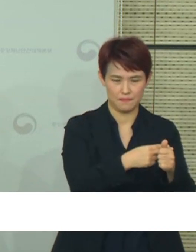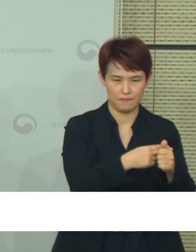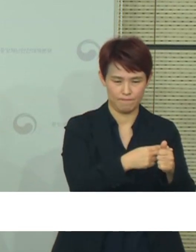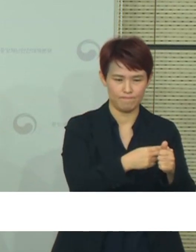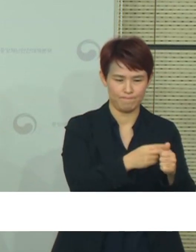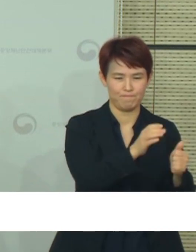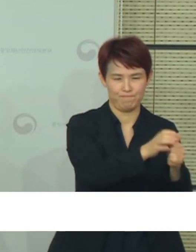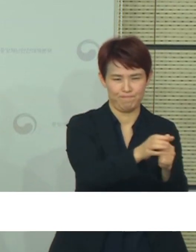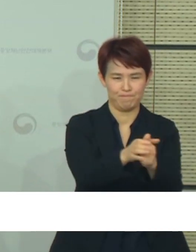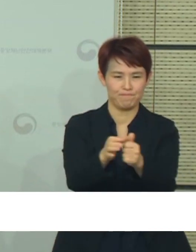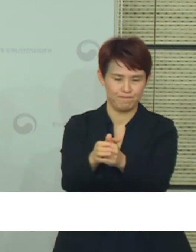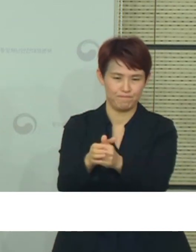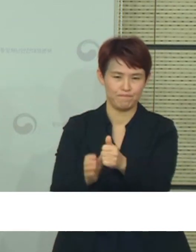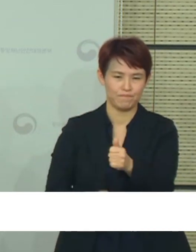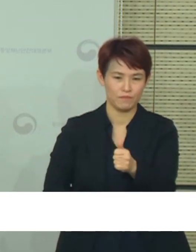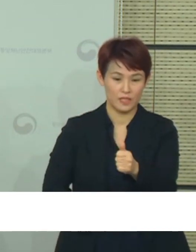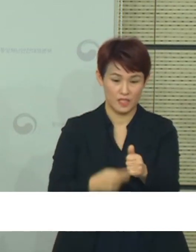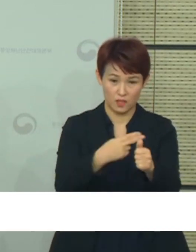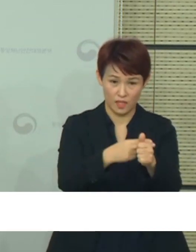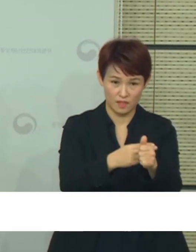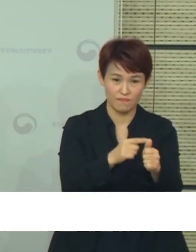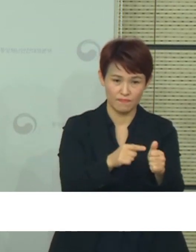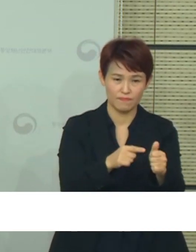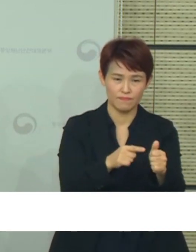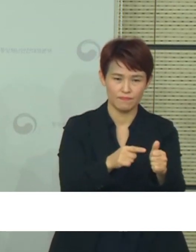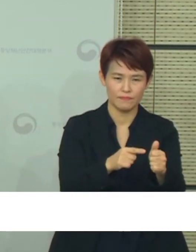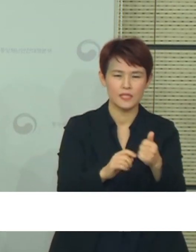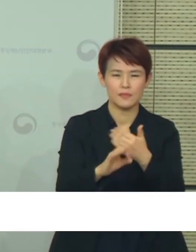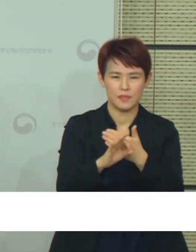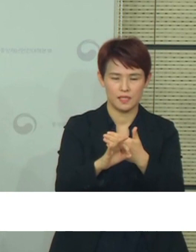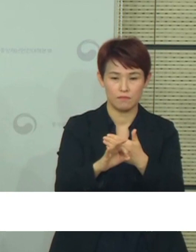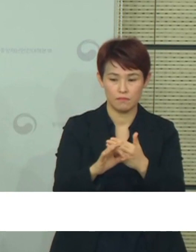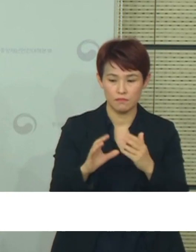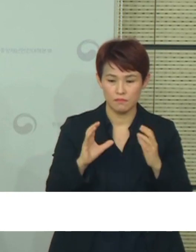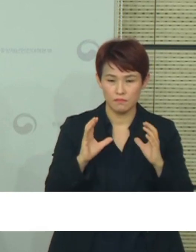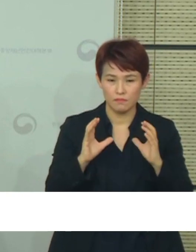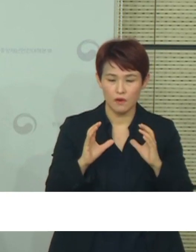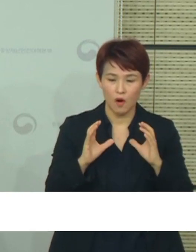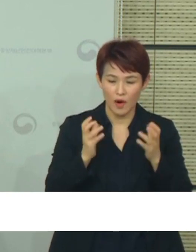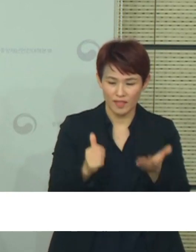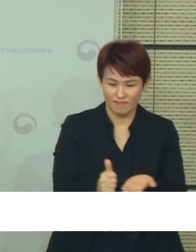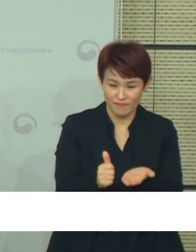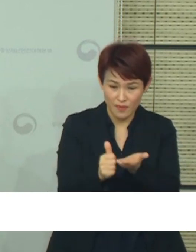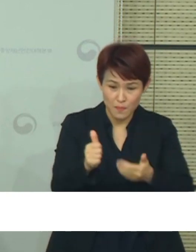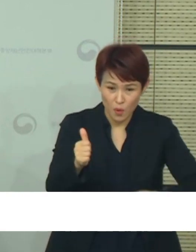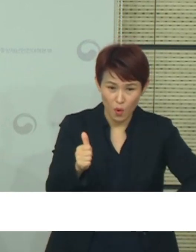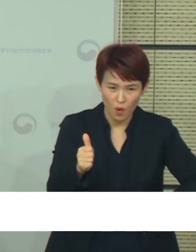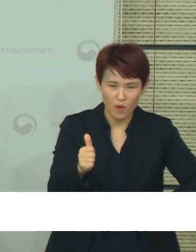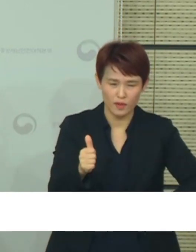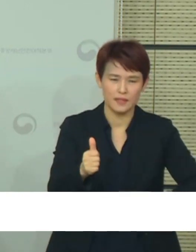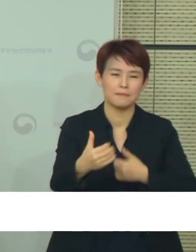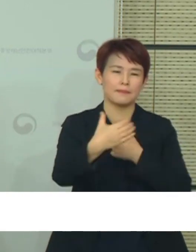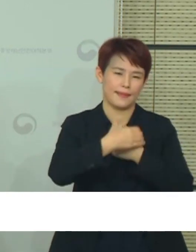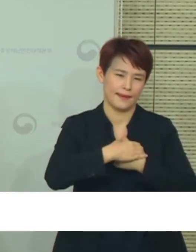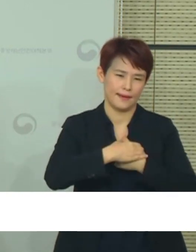교사를 지정을 해서 그 교사들이 보육이 필요한 아이들은